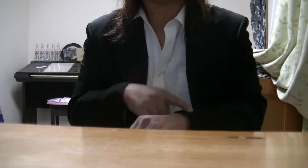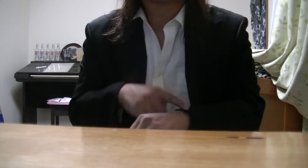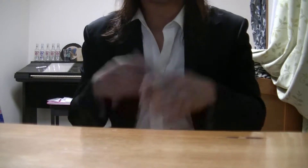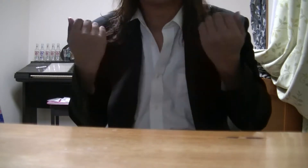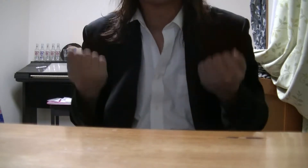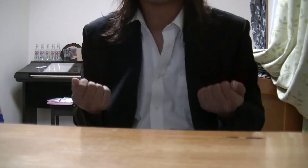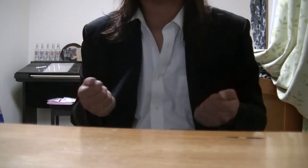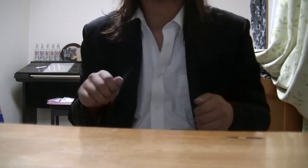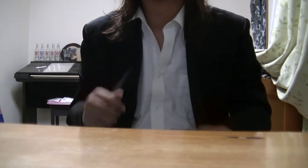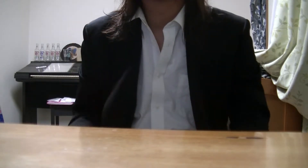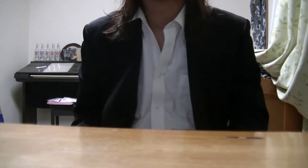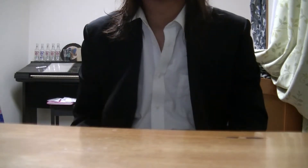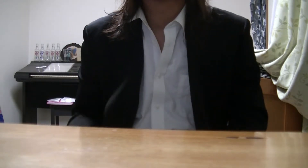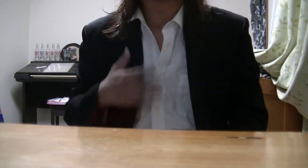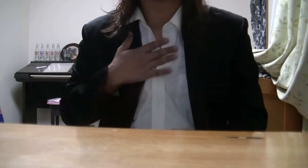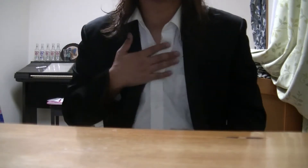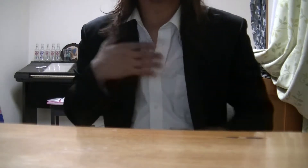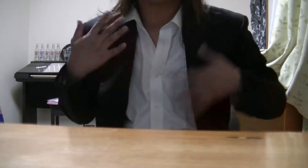かね、味わい方がやっぱ変わってきましたね。